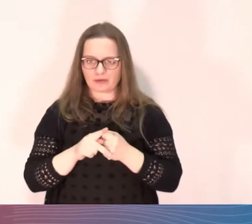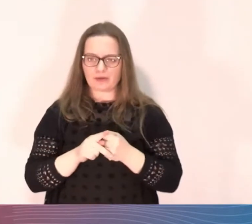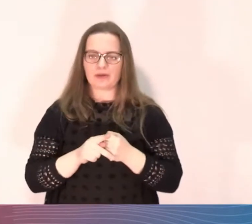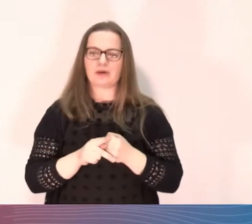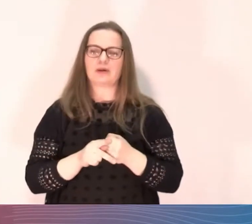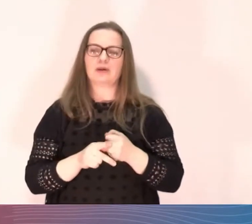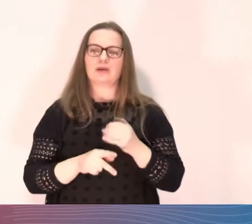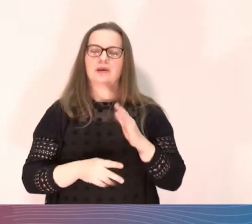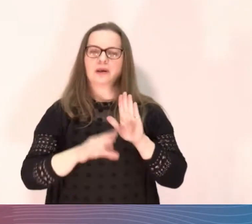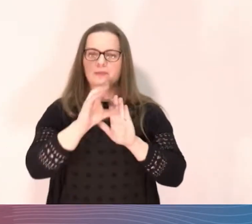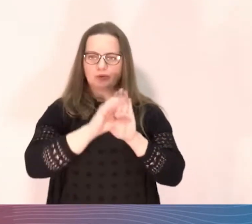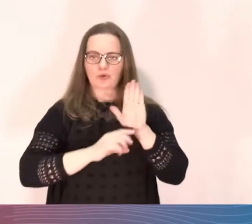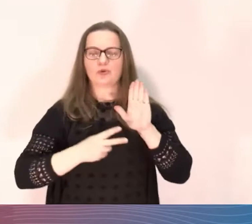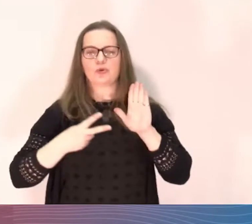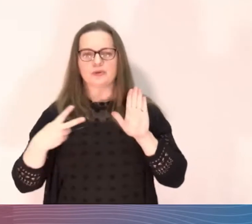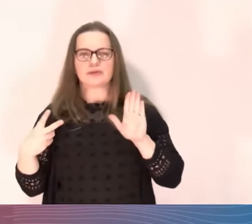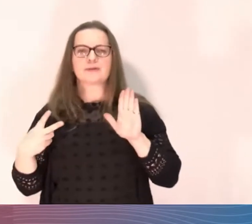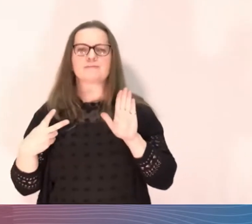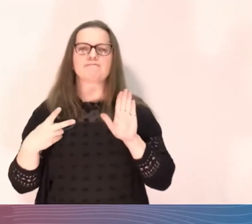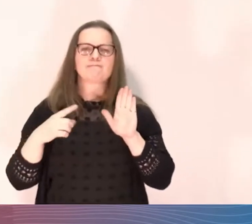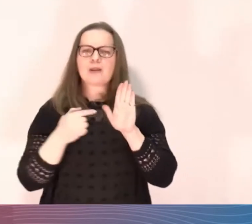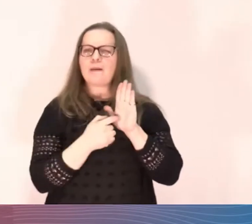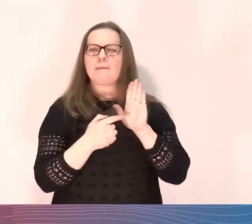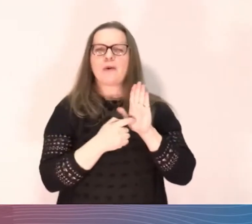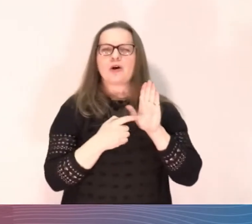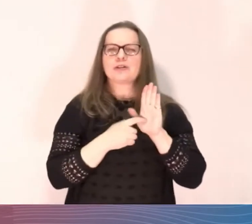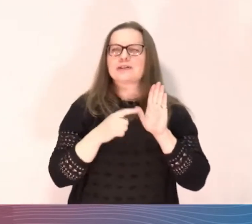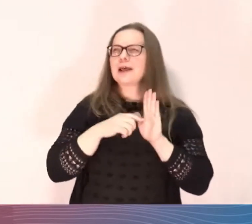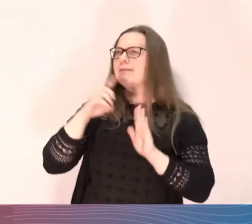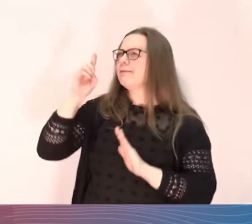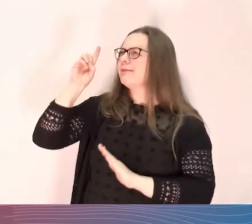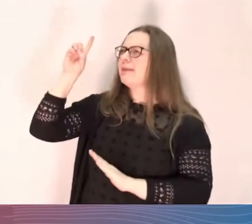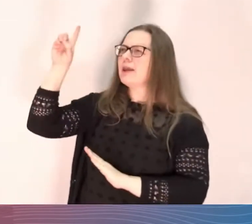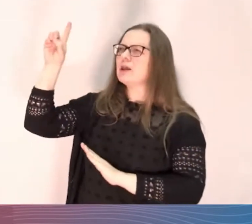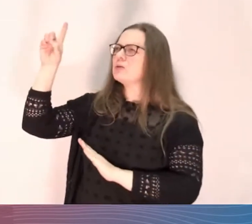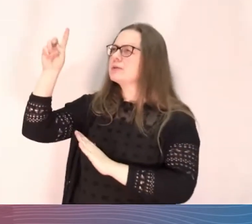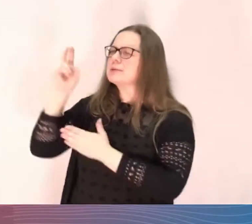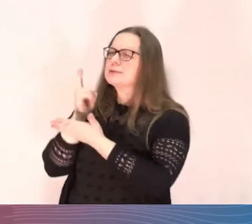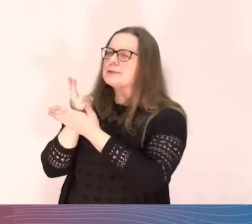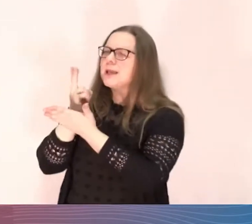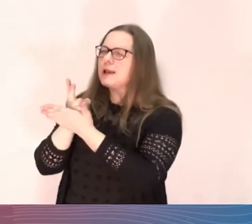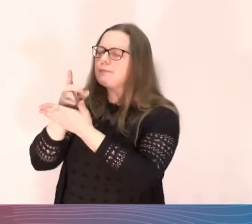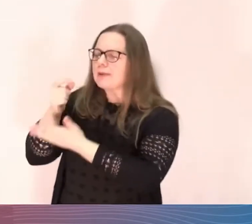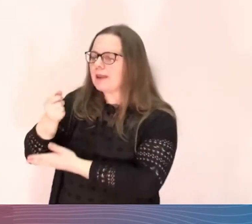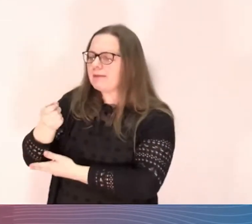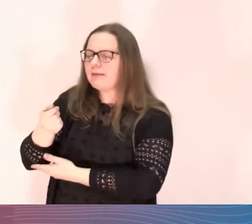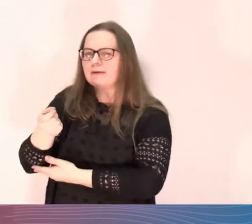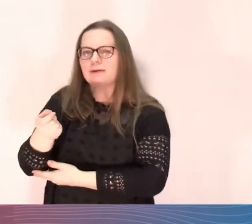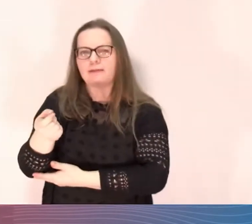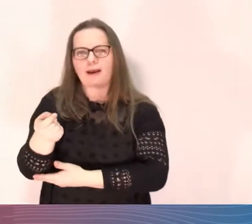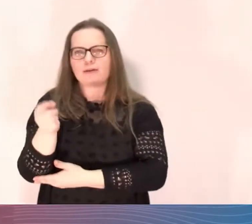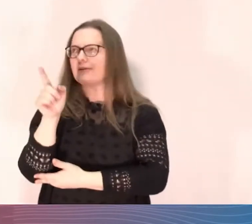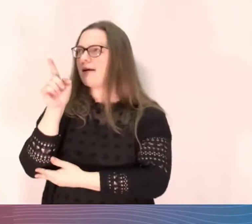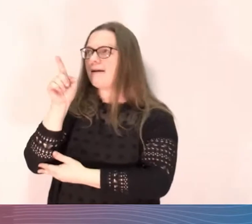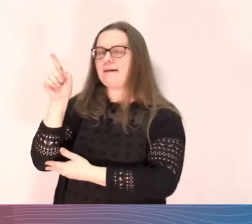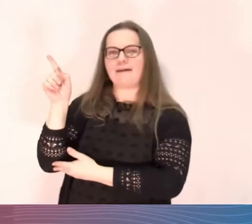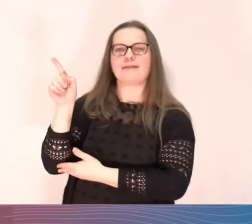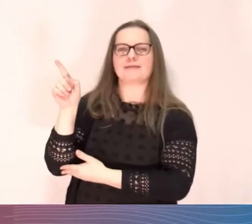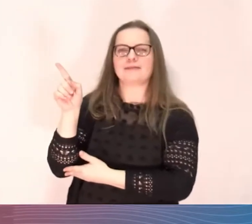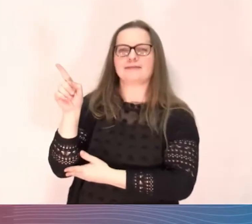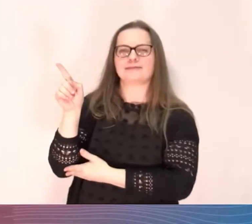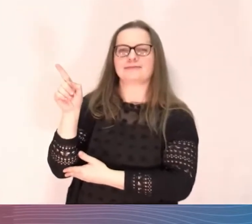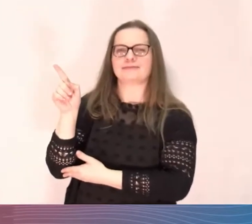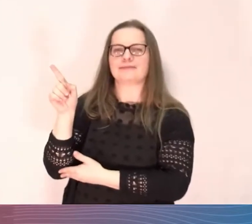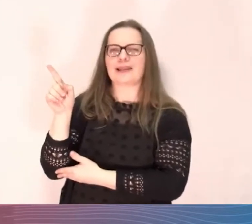presciência. Deus está na eternidade, Ele vive na eternidade. Quem está na eternidade,